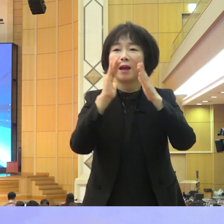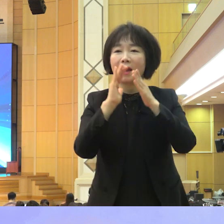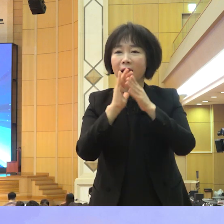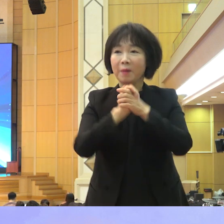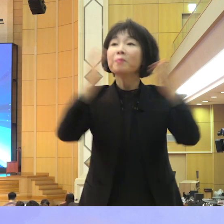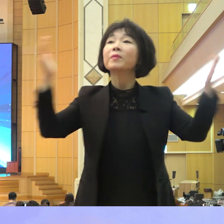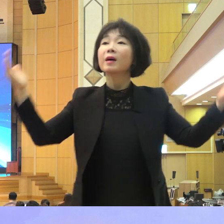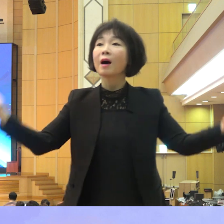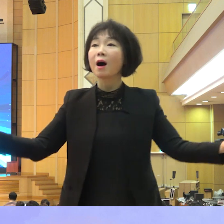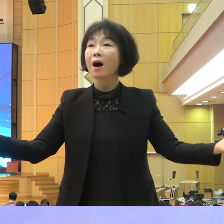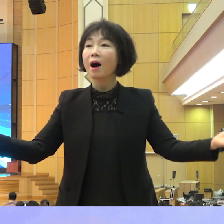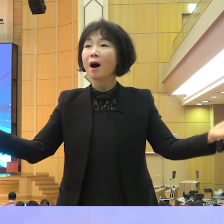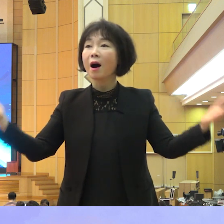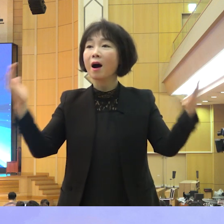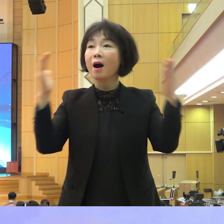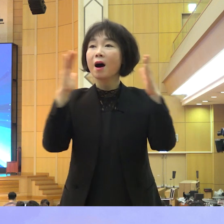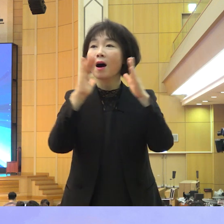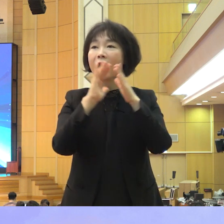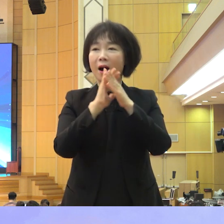하시네